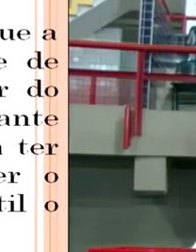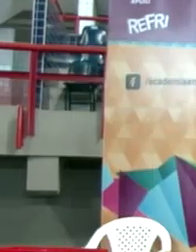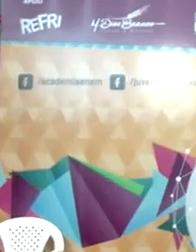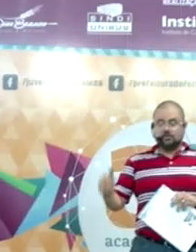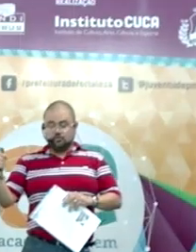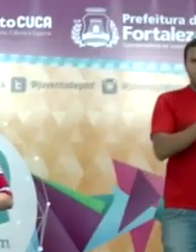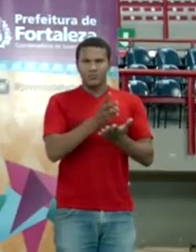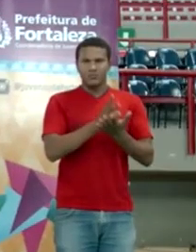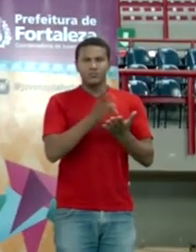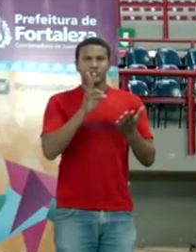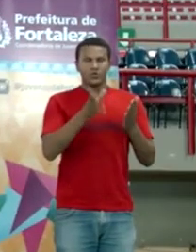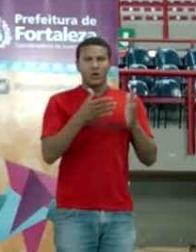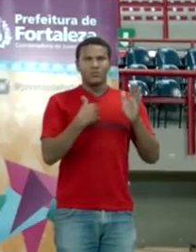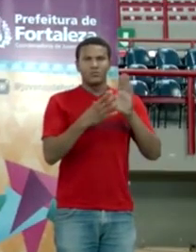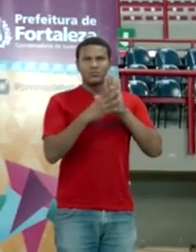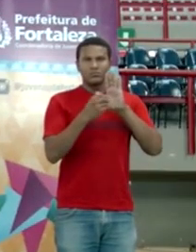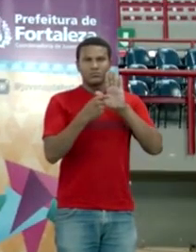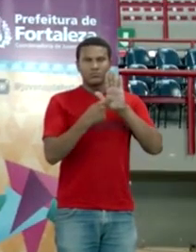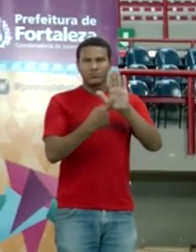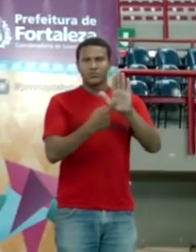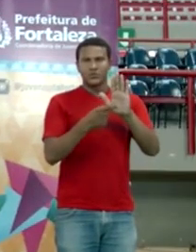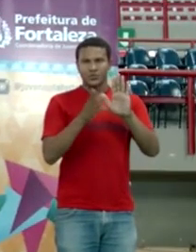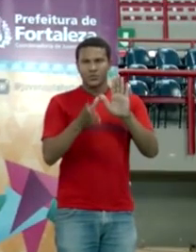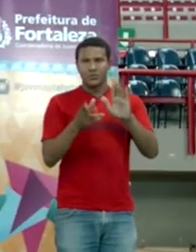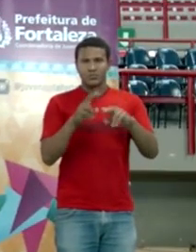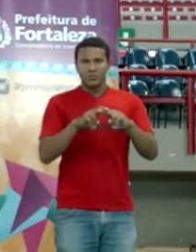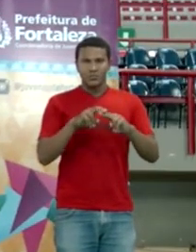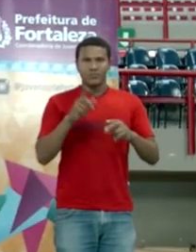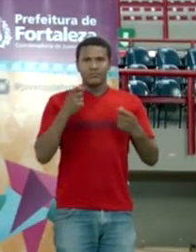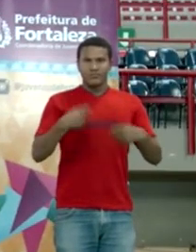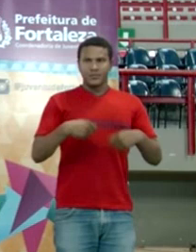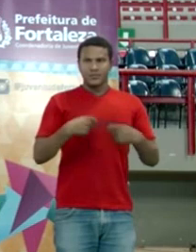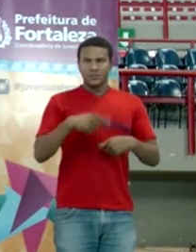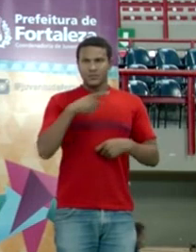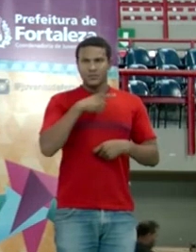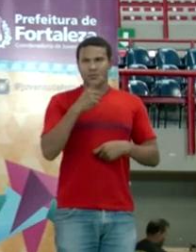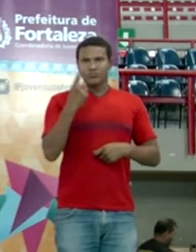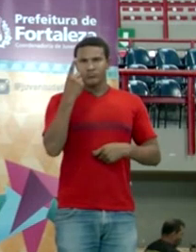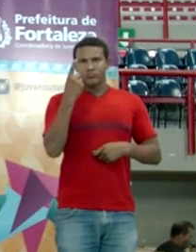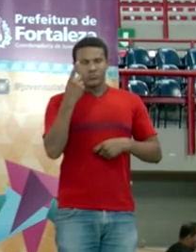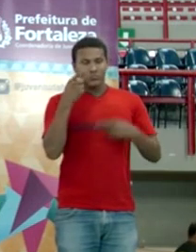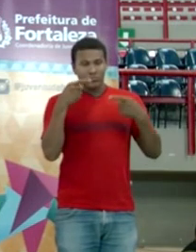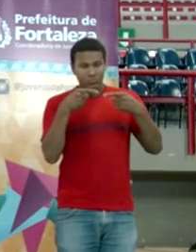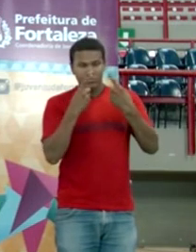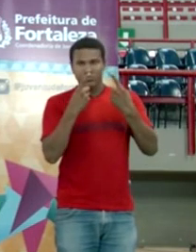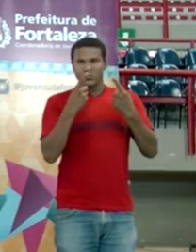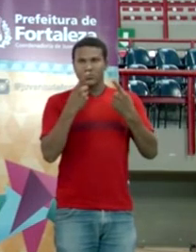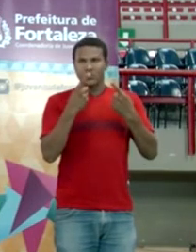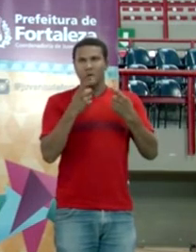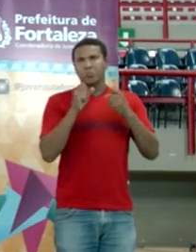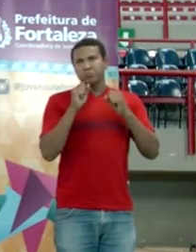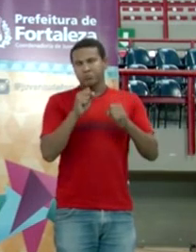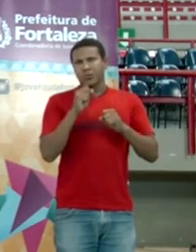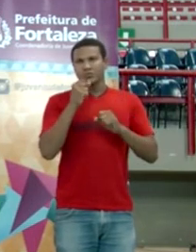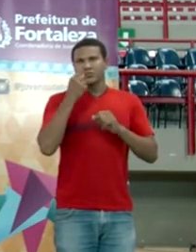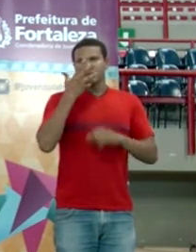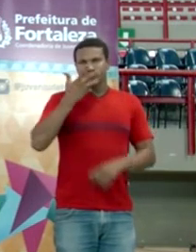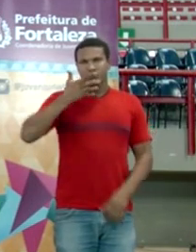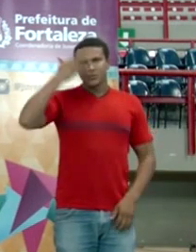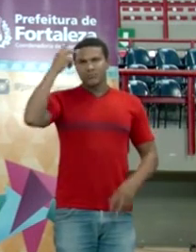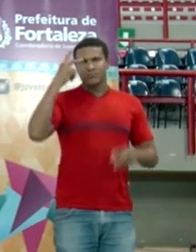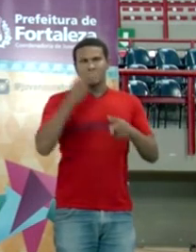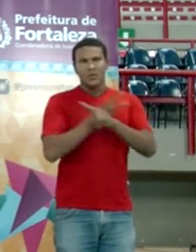projeto. E construção precisa ter uma grandeza para compensá-los. Viram? Que não pode ser uma velocidade muito grande do